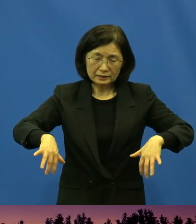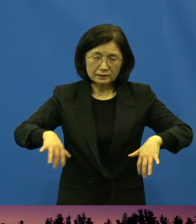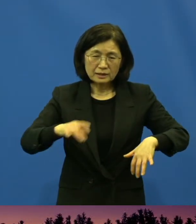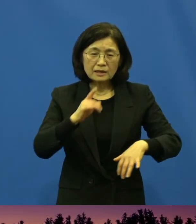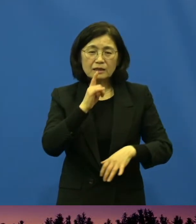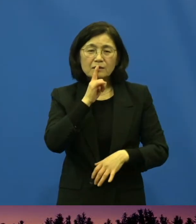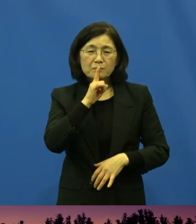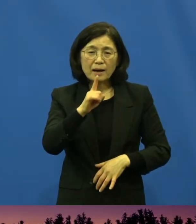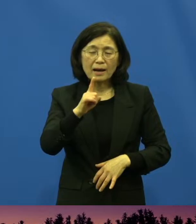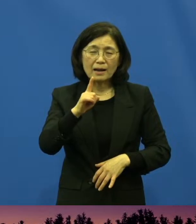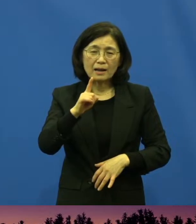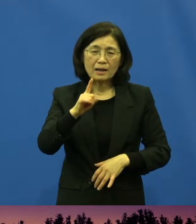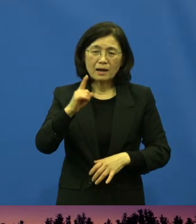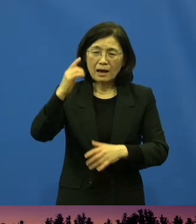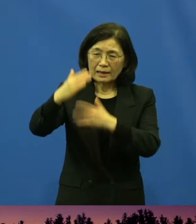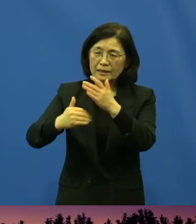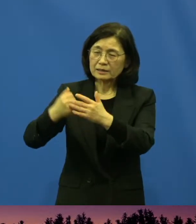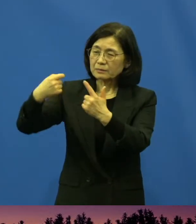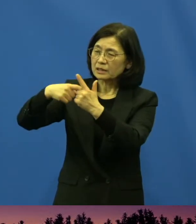이해하신다는 거예요.